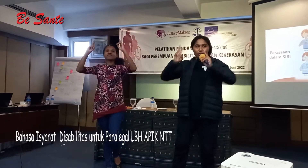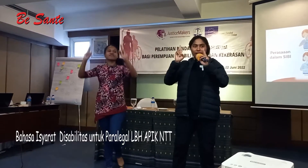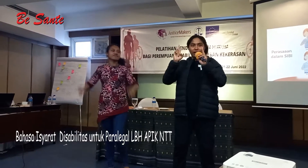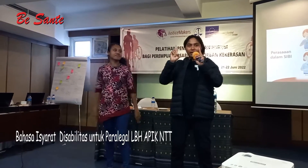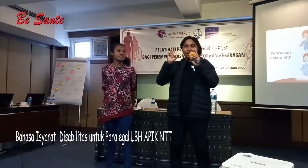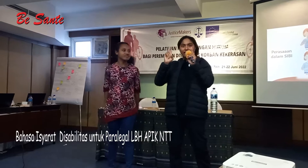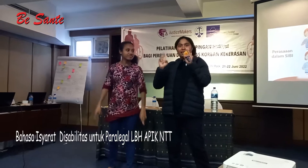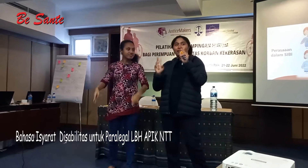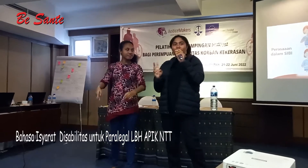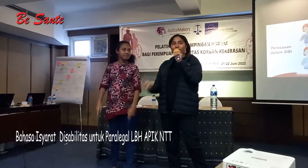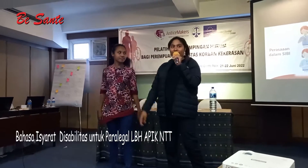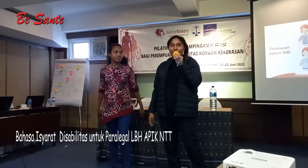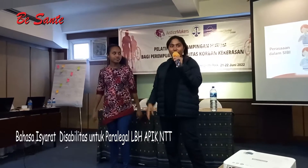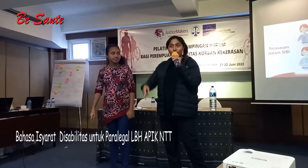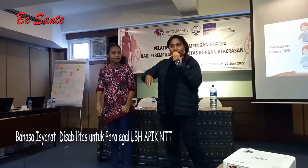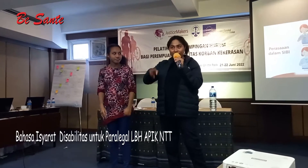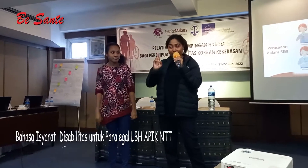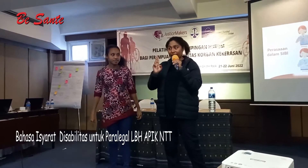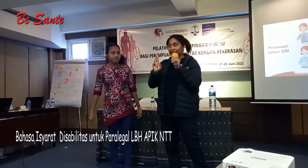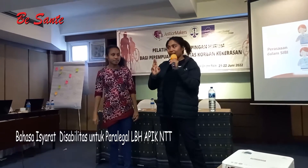hotel. Oke, okay. Hotel ya.